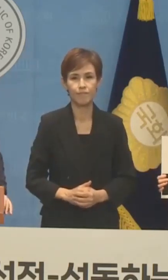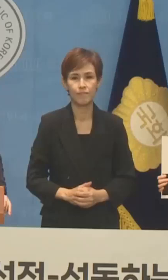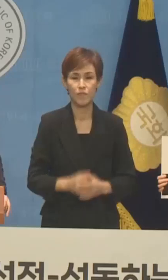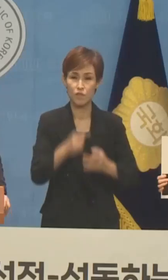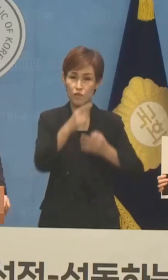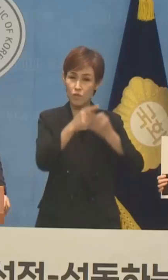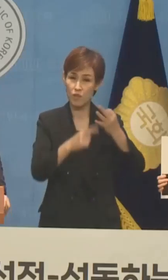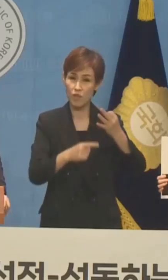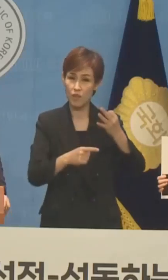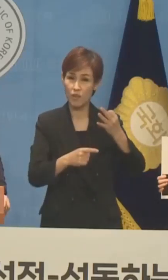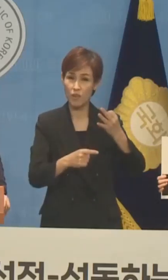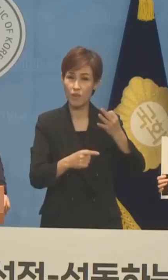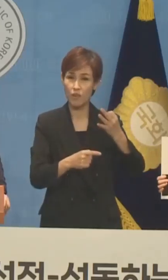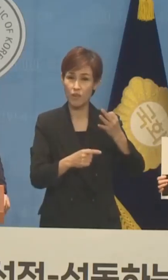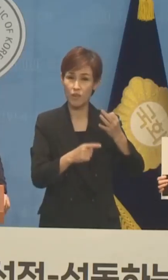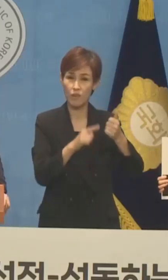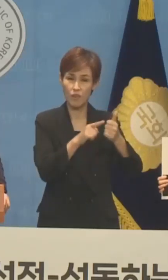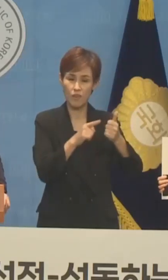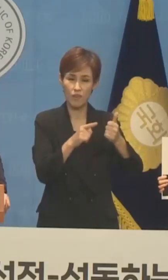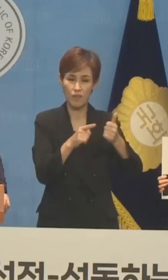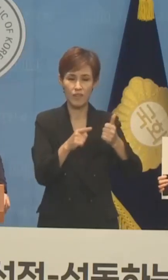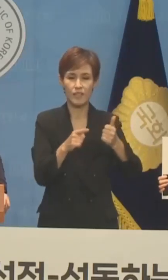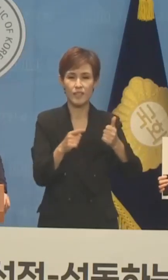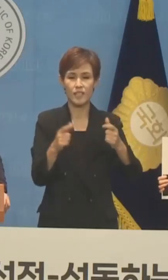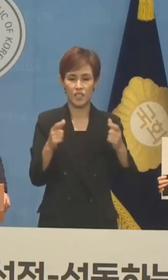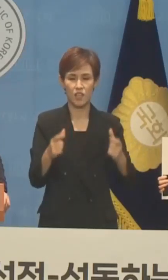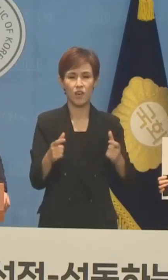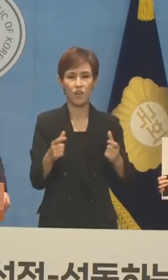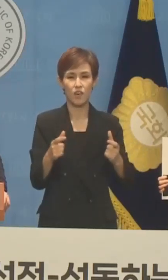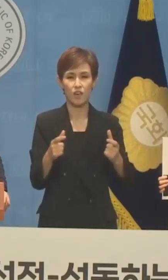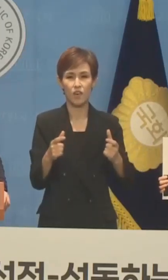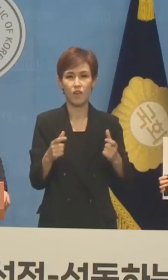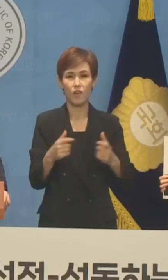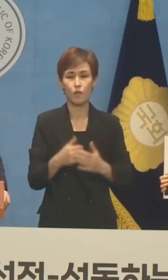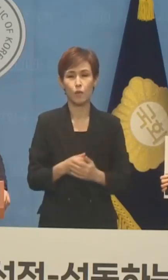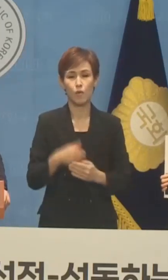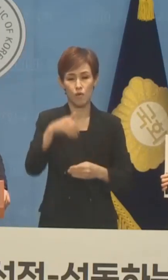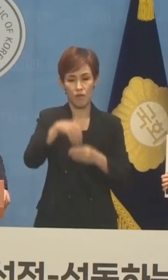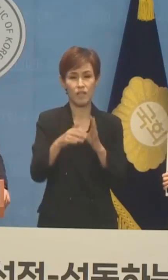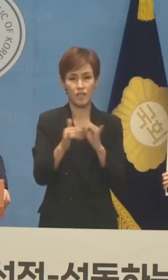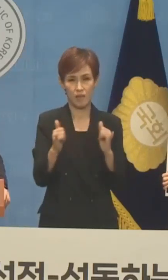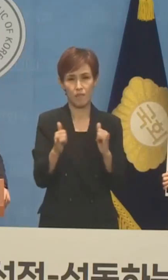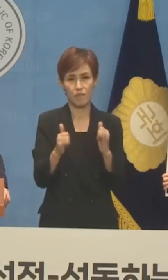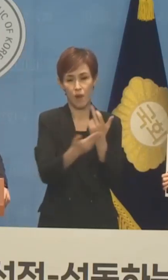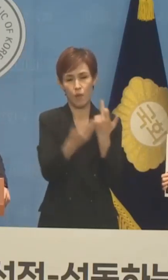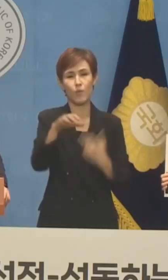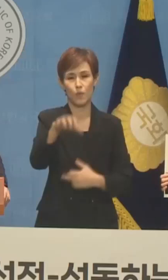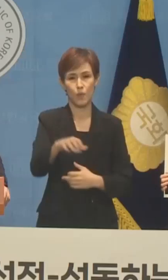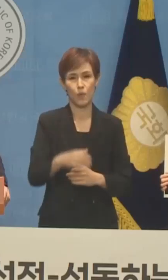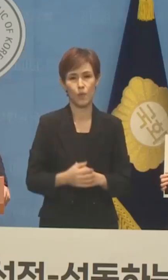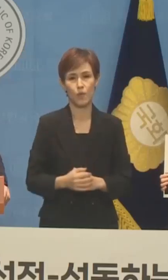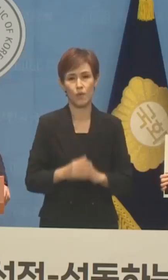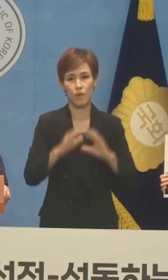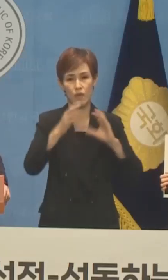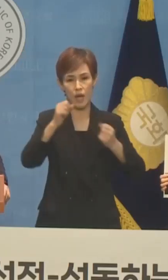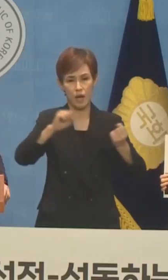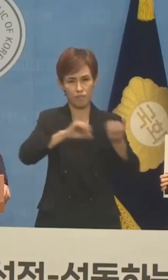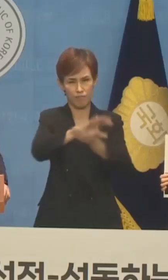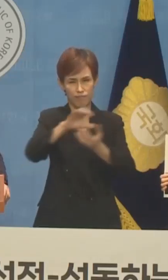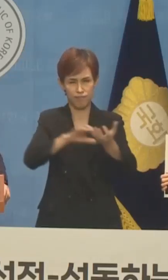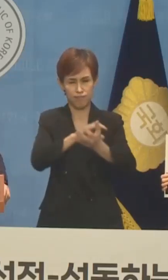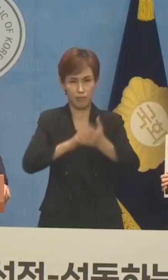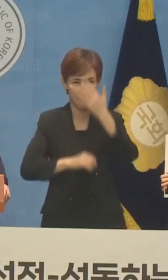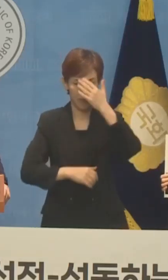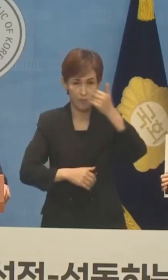윤석열 의원의 같은 지역이고 그리고 유권자이고 같은 동리에 살고 있고 내란 숙의 윤석열 퇴진